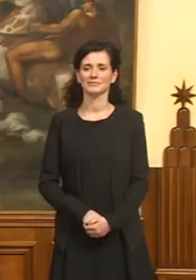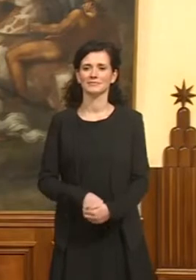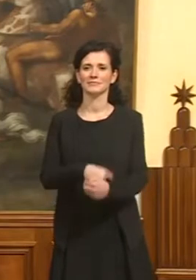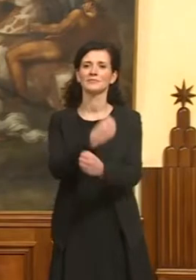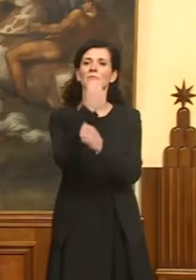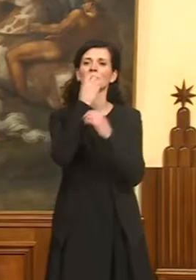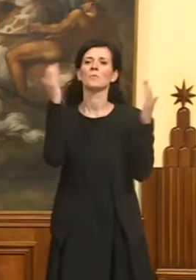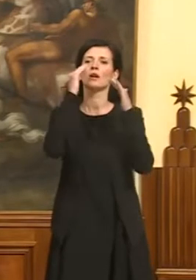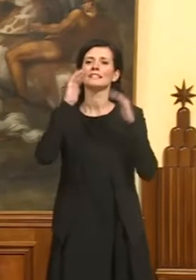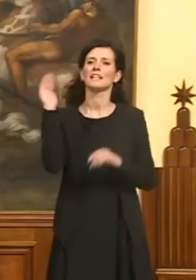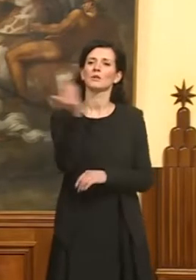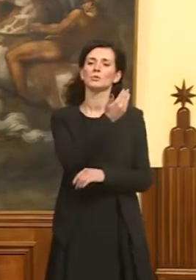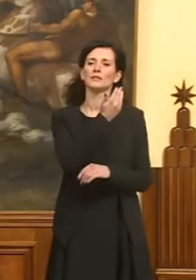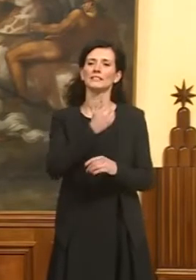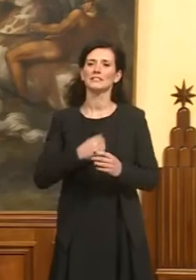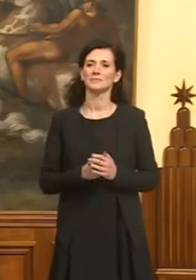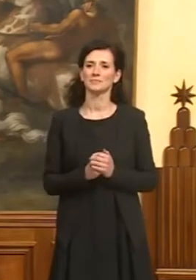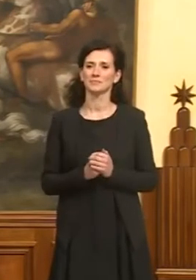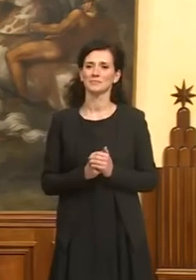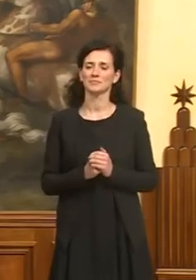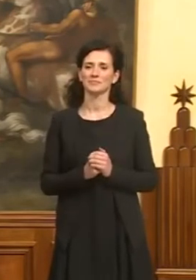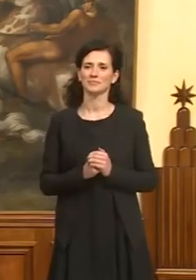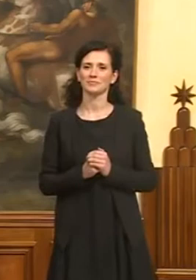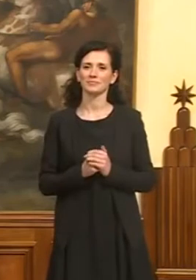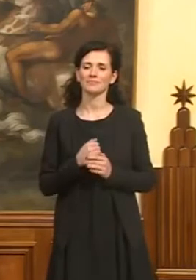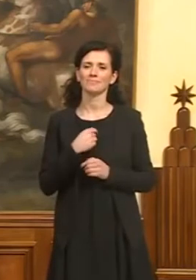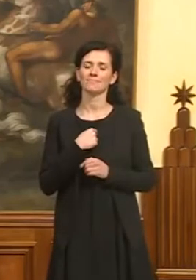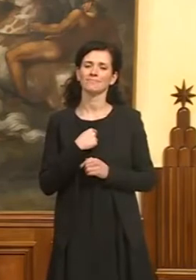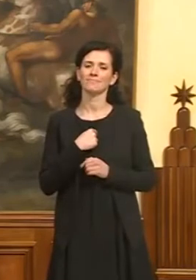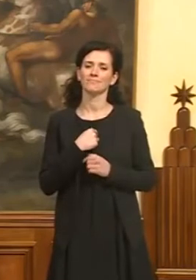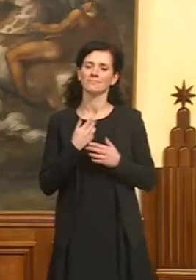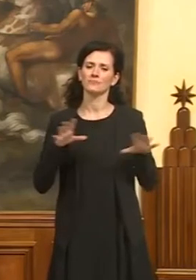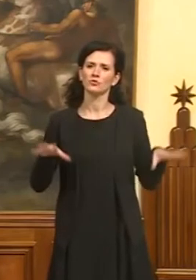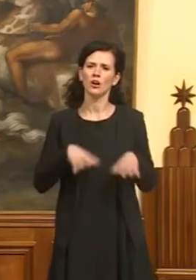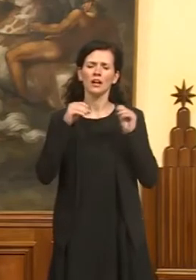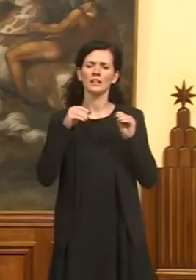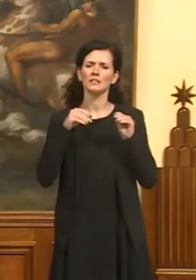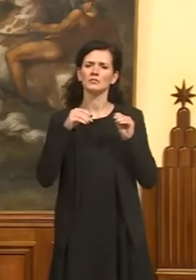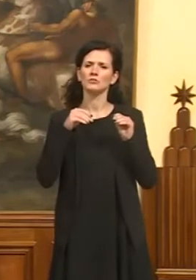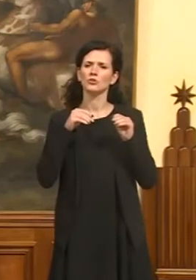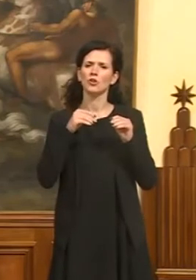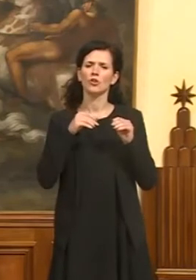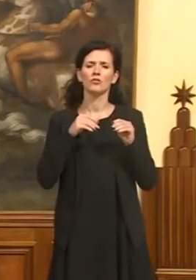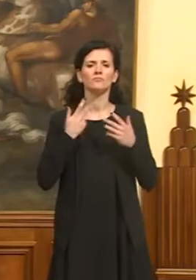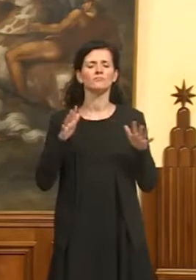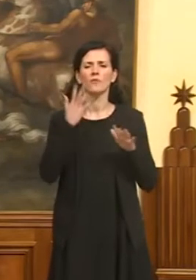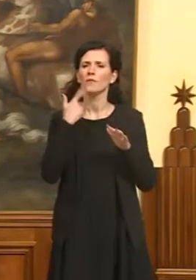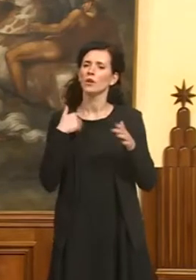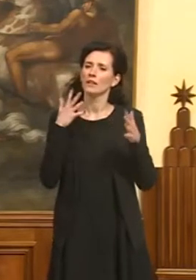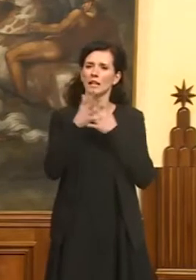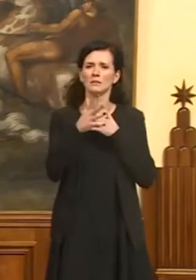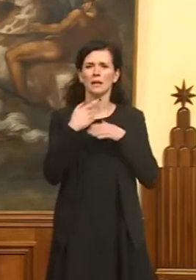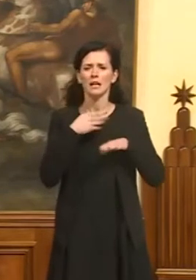Buonasera a tutti. Sin dall'inizio ho scelto la linea della trasparenza, la linea della